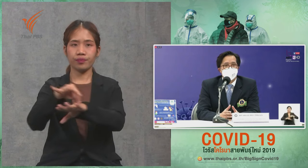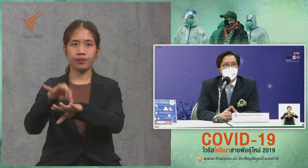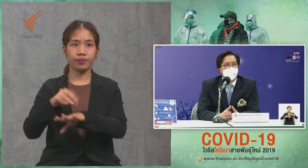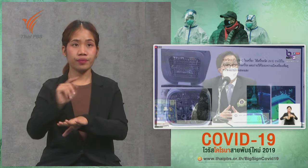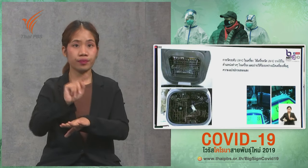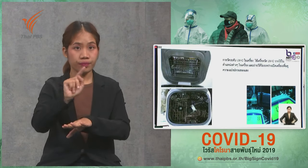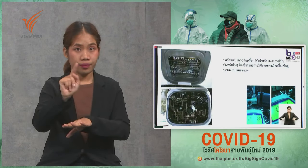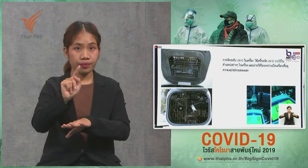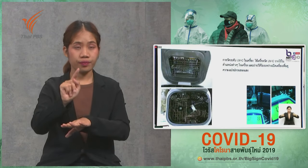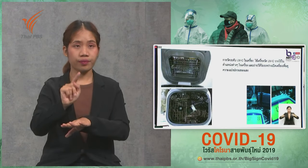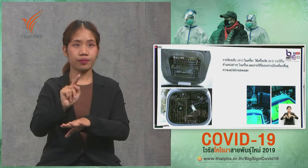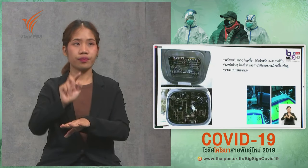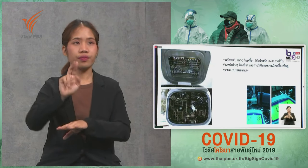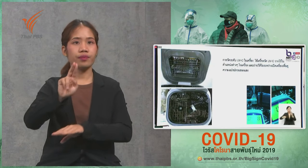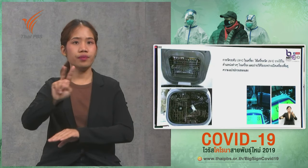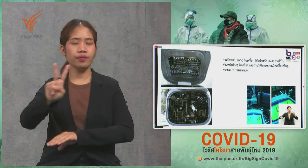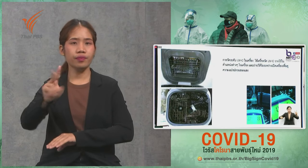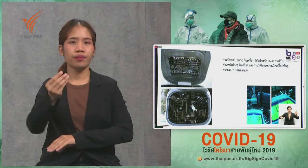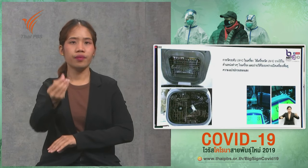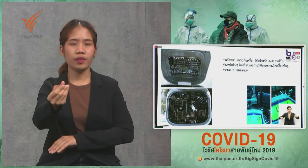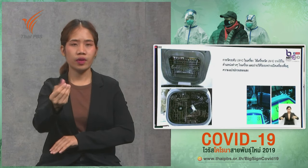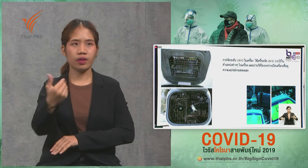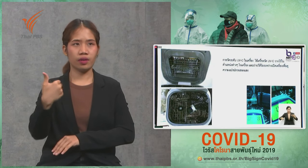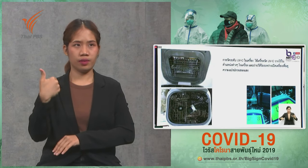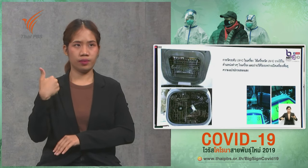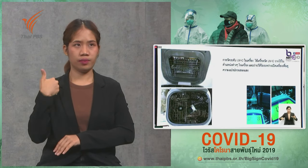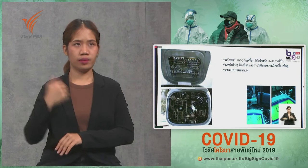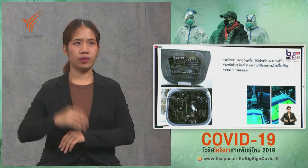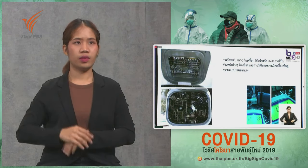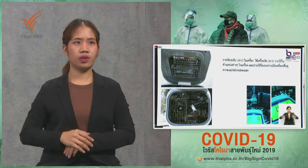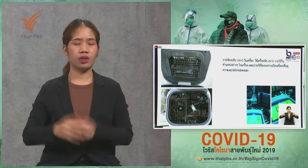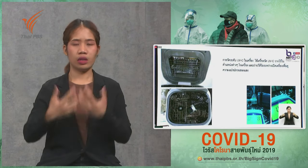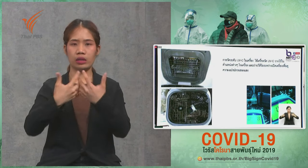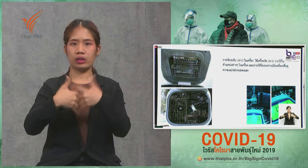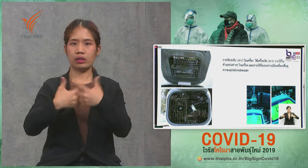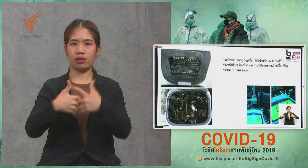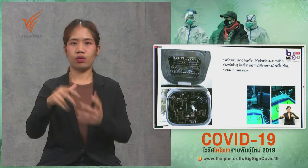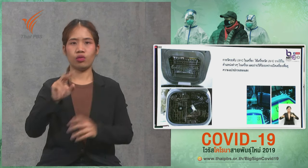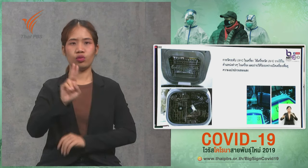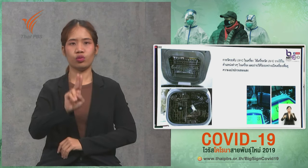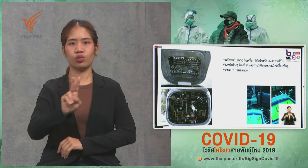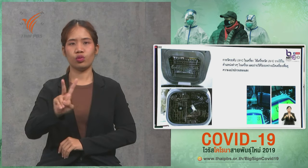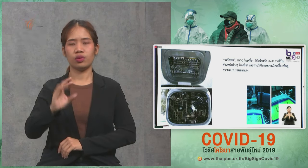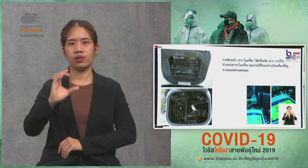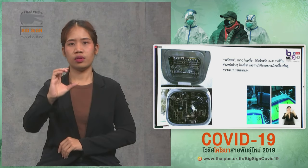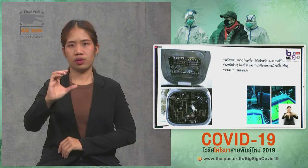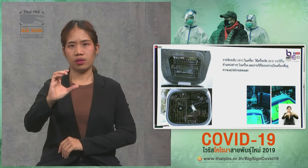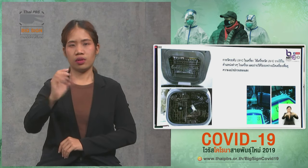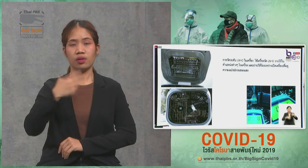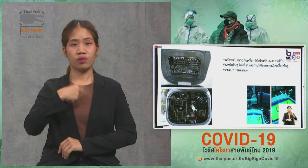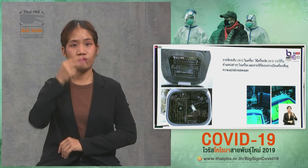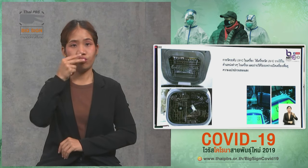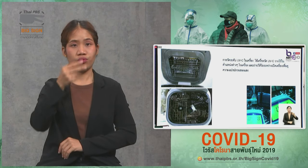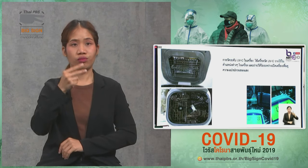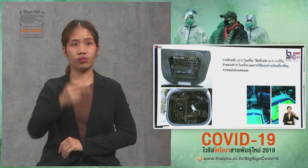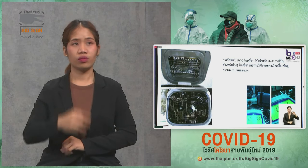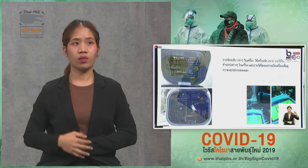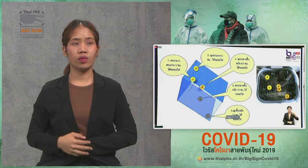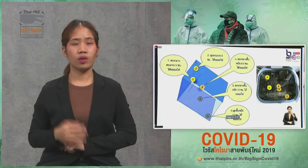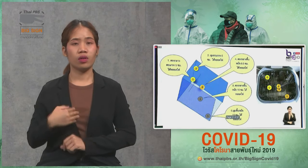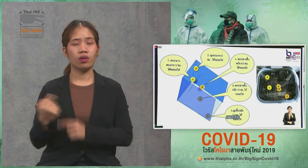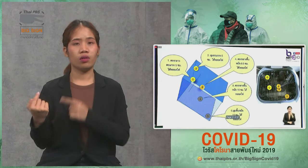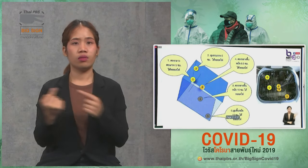รังสี UV มีความแรงเท่าไหร่โดยเอาเครื่องวัดแสง UVC นะครับ UVC ไปดูนะครับ